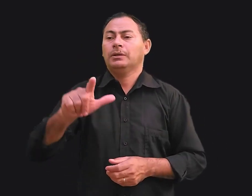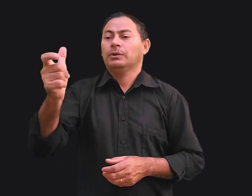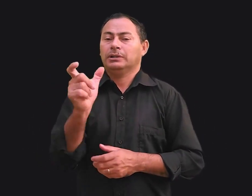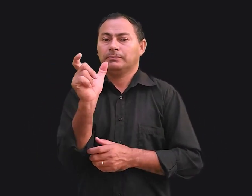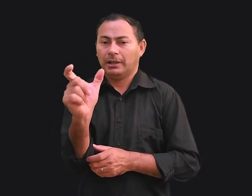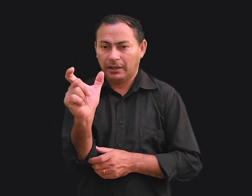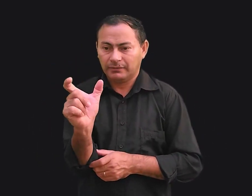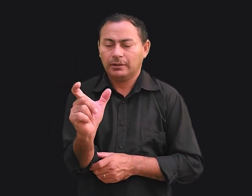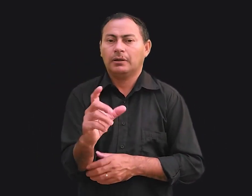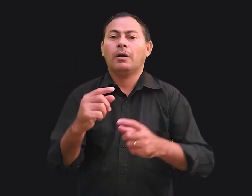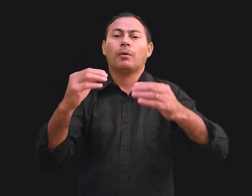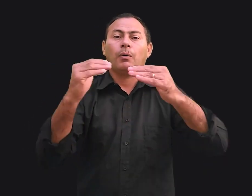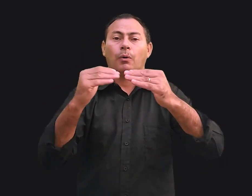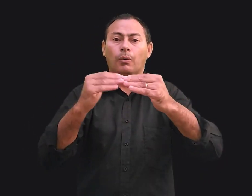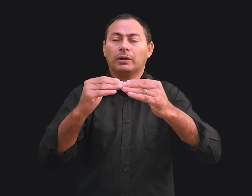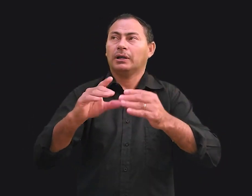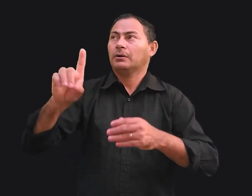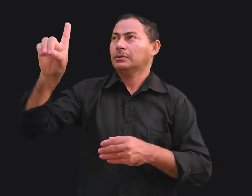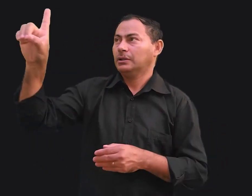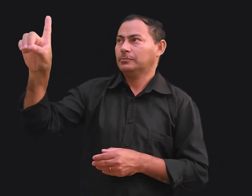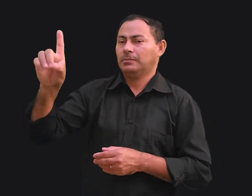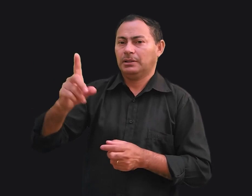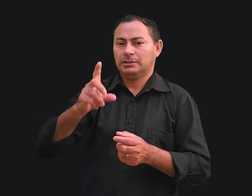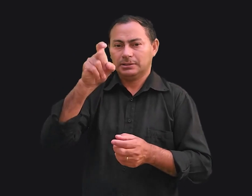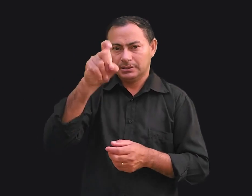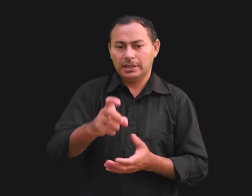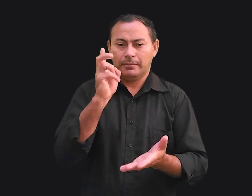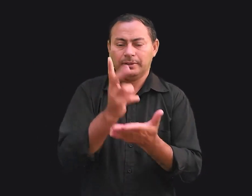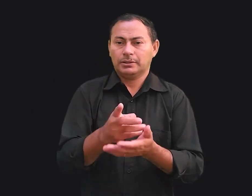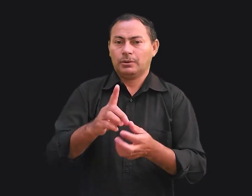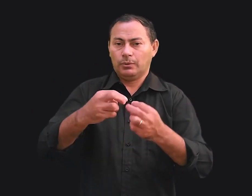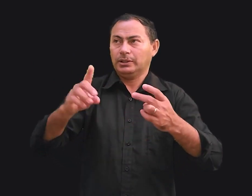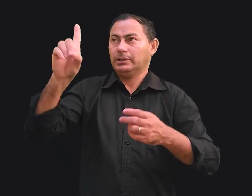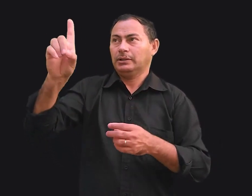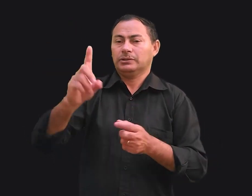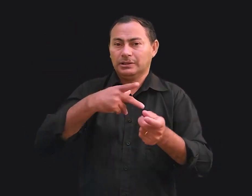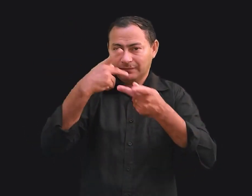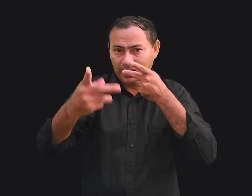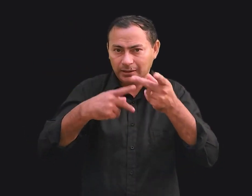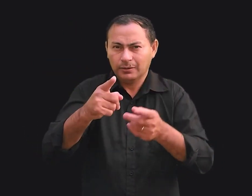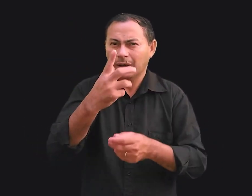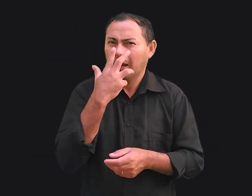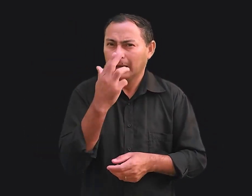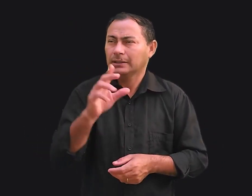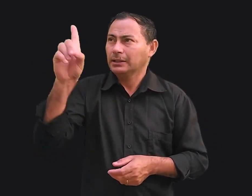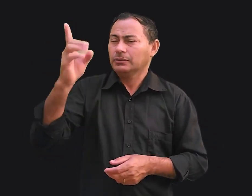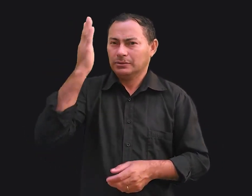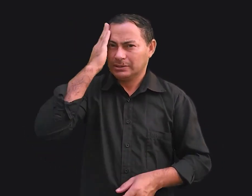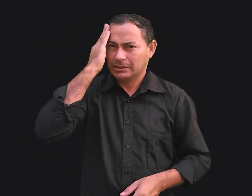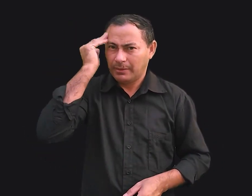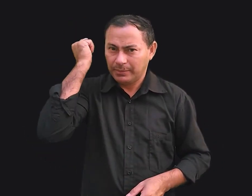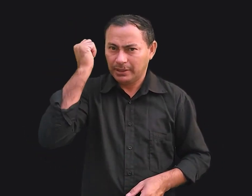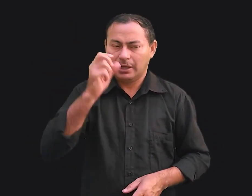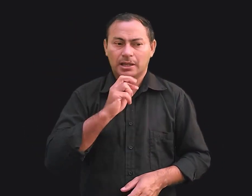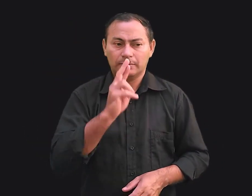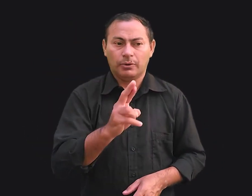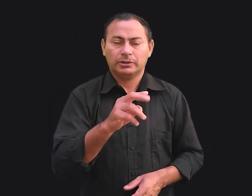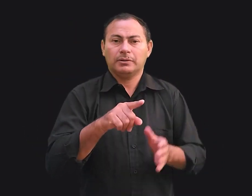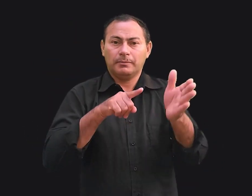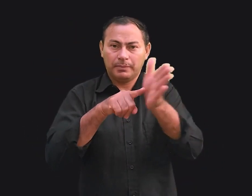outras palavras, concordar com Deus, dizer a mesma coisa que Deus diz. Você acha que Deus não sabia as respostas para as